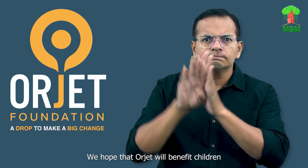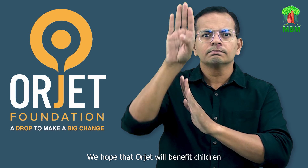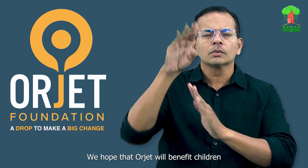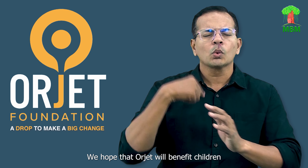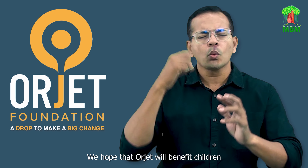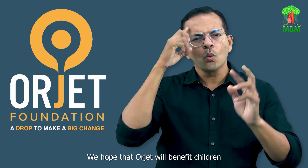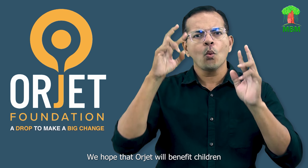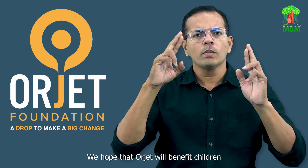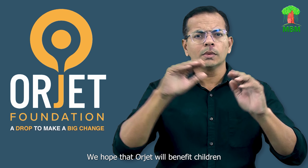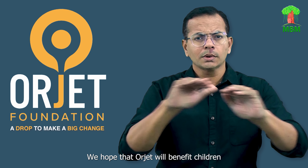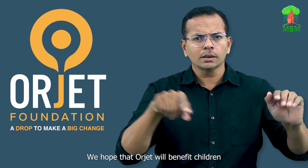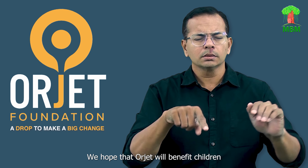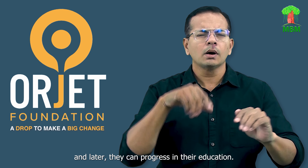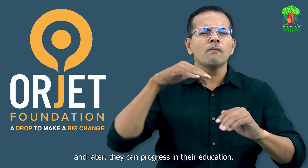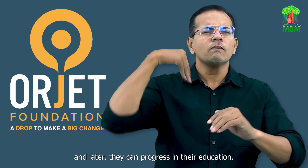हैं, उमीद है कि और जेट के विडियो से